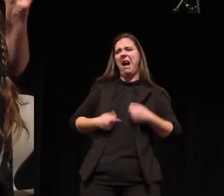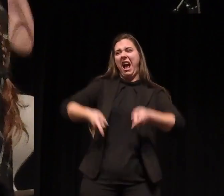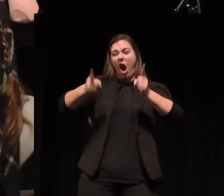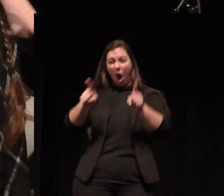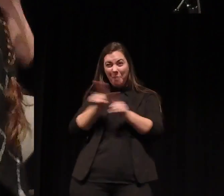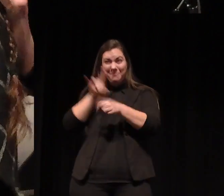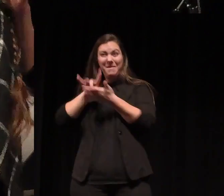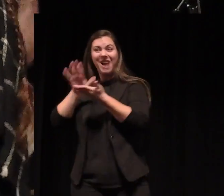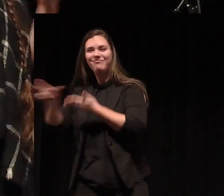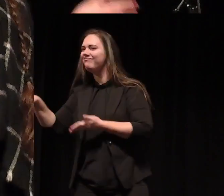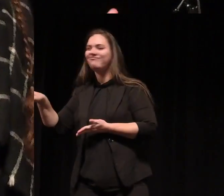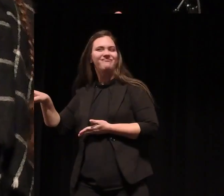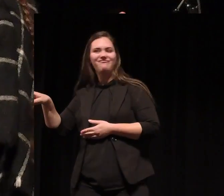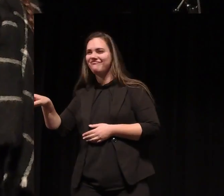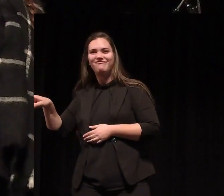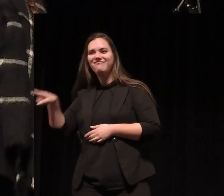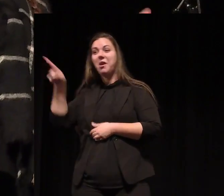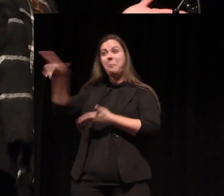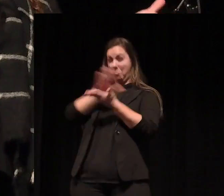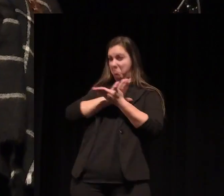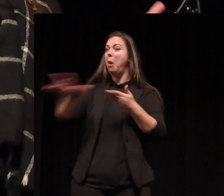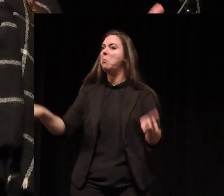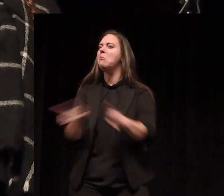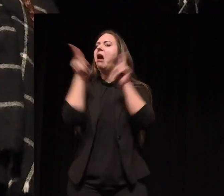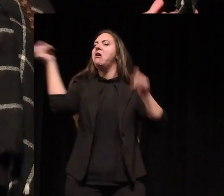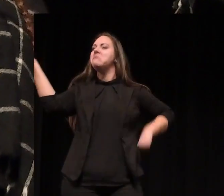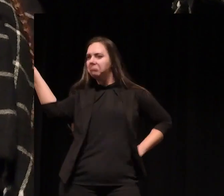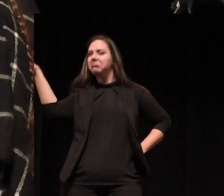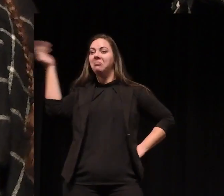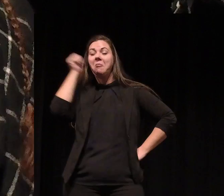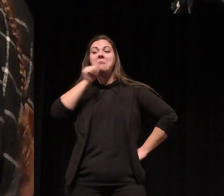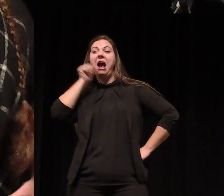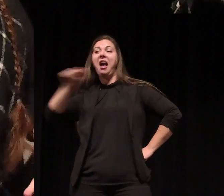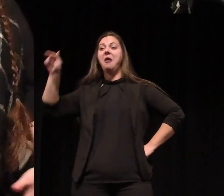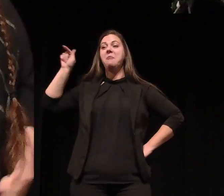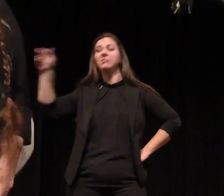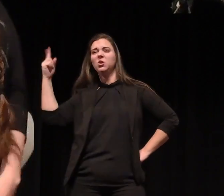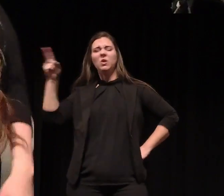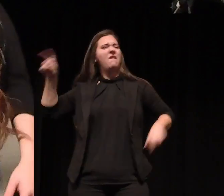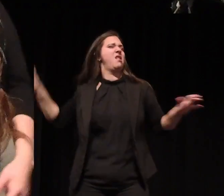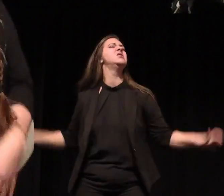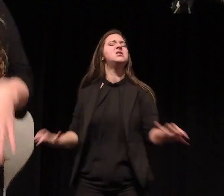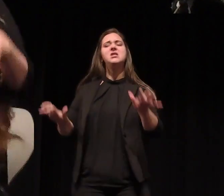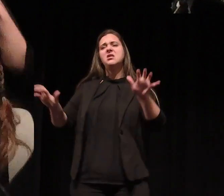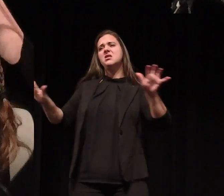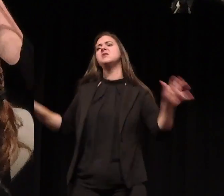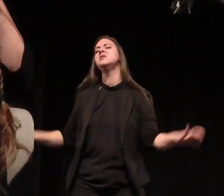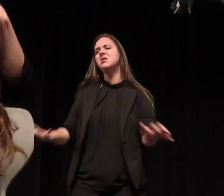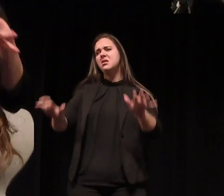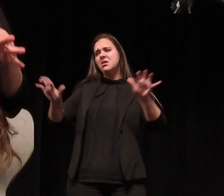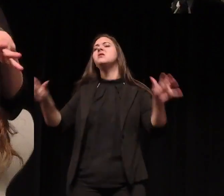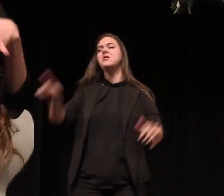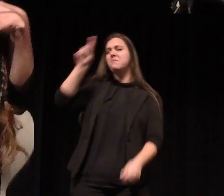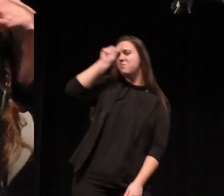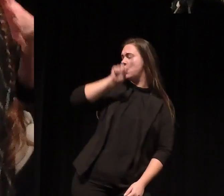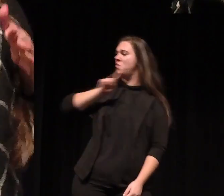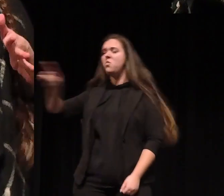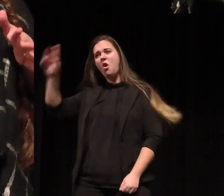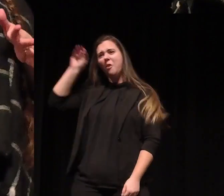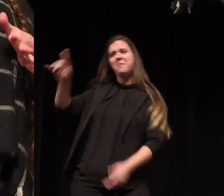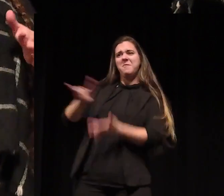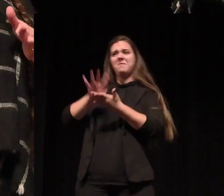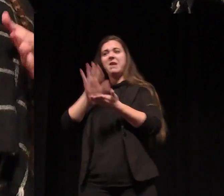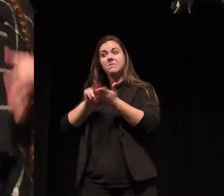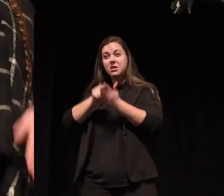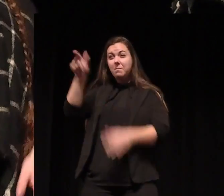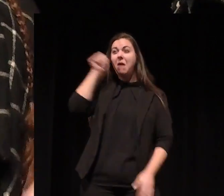propre que lui. Puis c'était elle qu'il fallait qu'il fasse tout le travail. Pauvre elle. Elle avait une patience